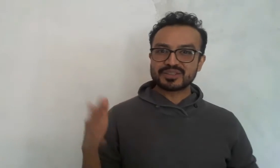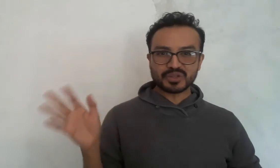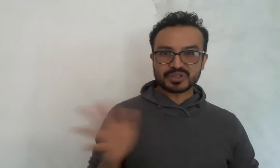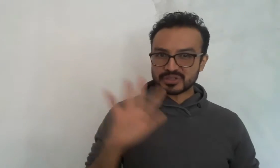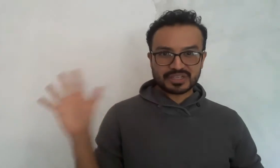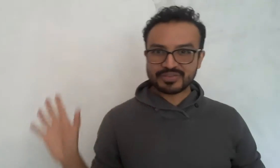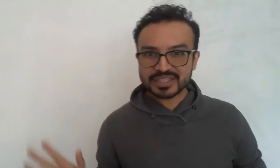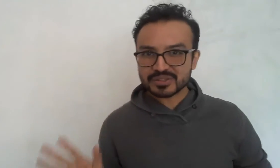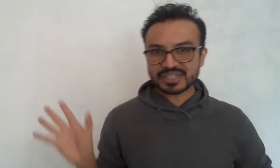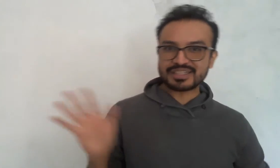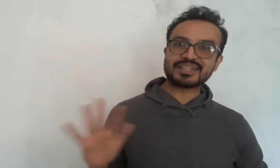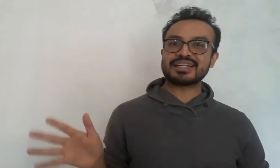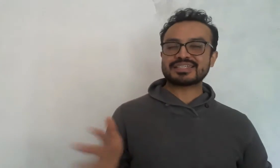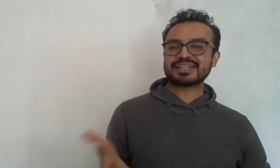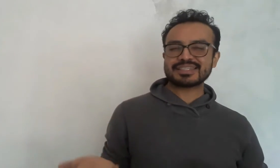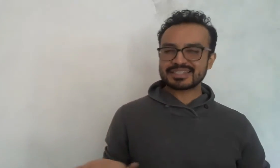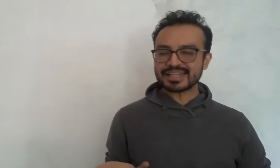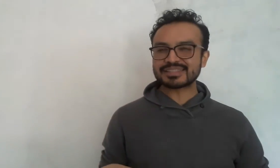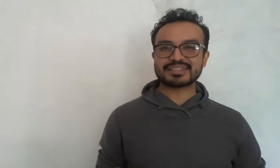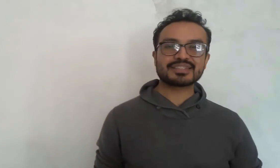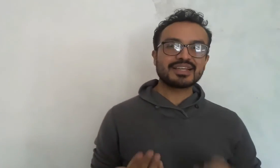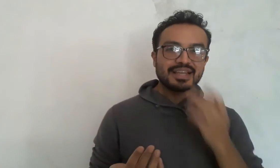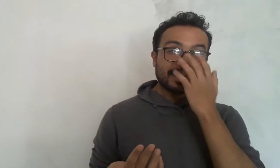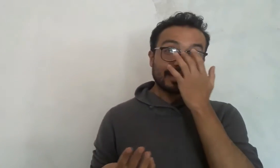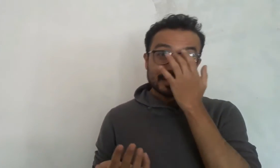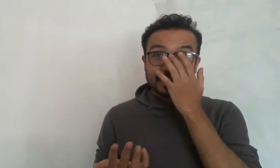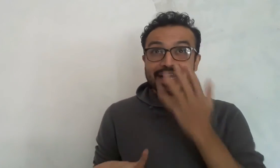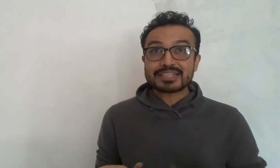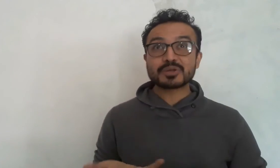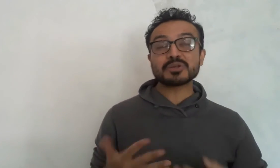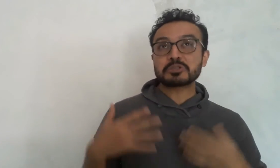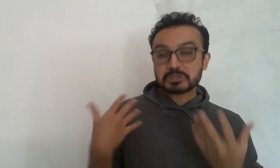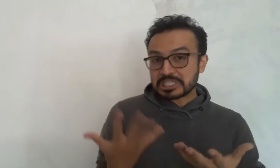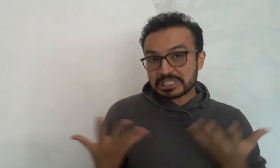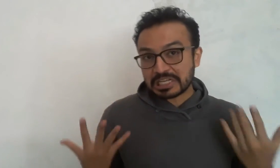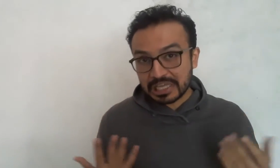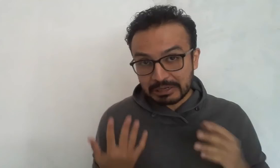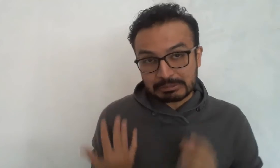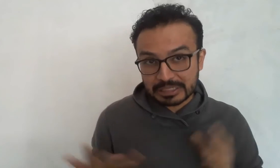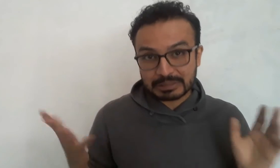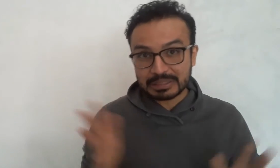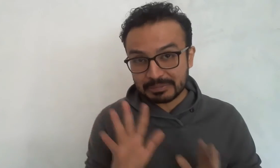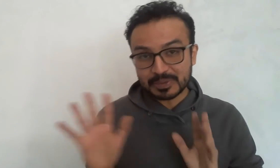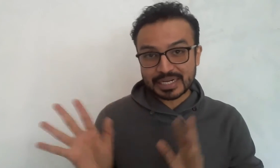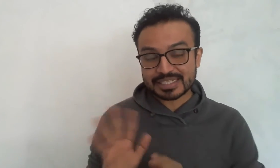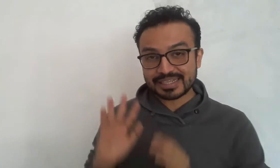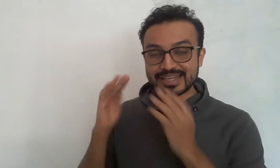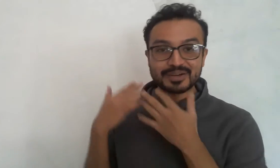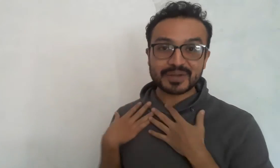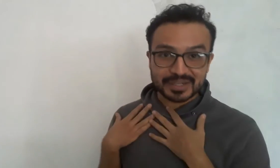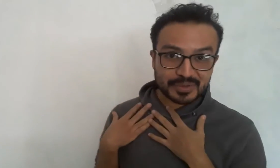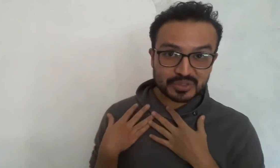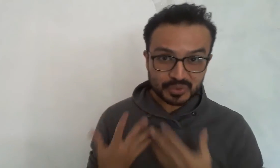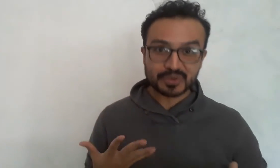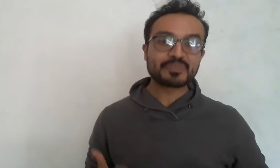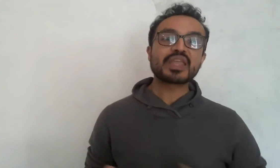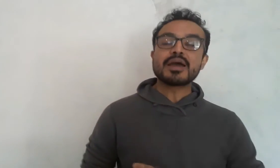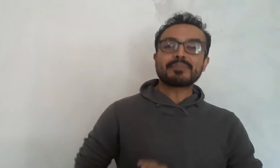todos los defectos que tienen las clases altas. En ese caso, yo sí estaría de acuerdo en burlarse de algo que no es uno. Pero